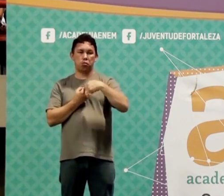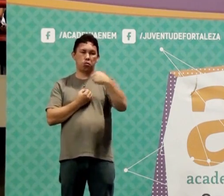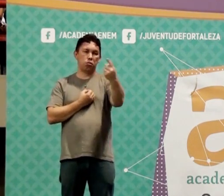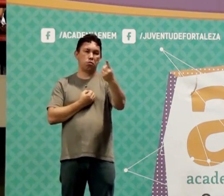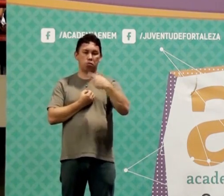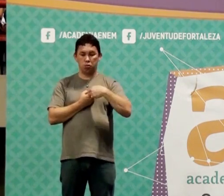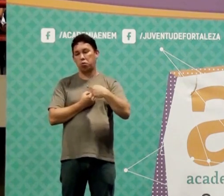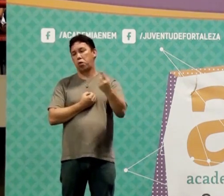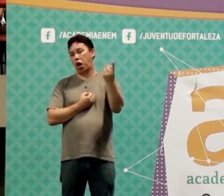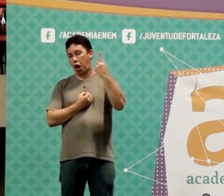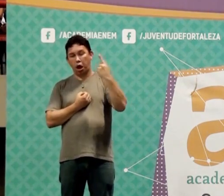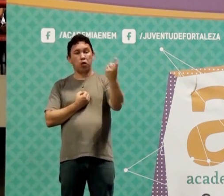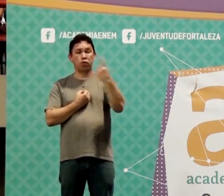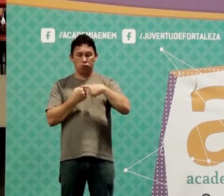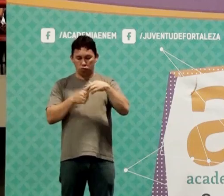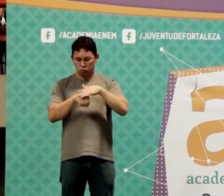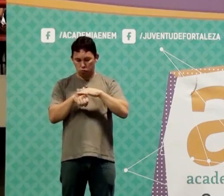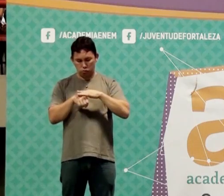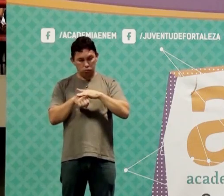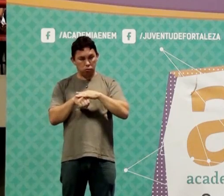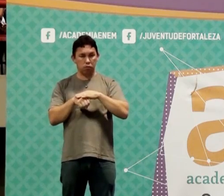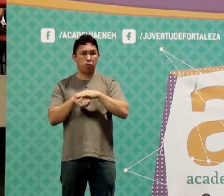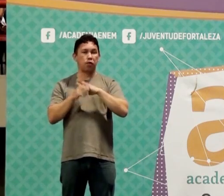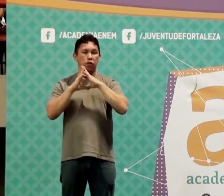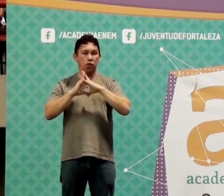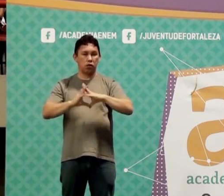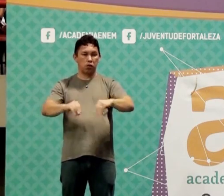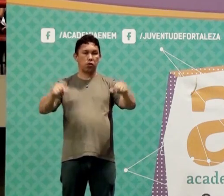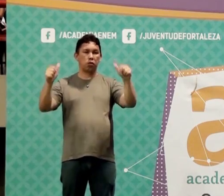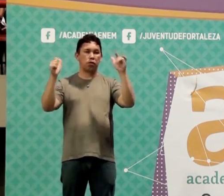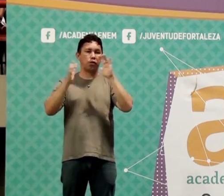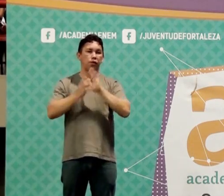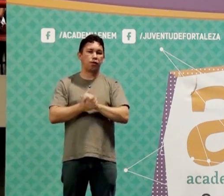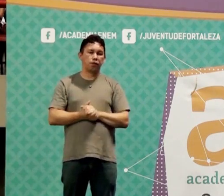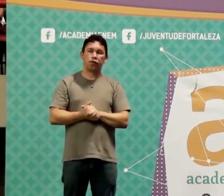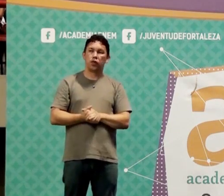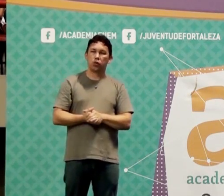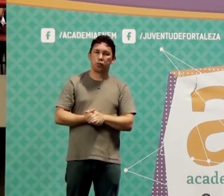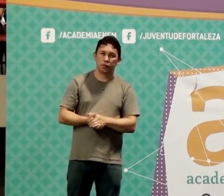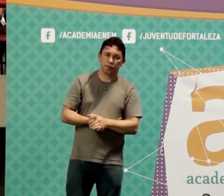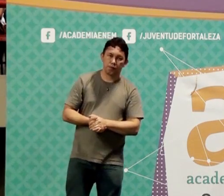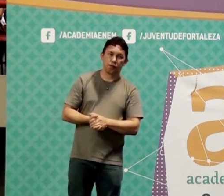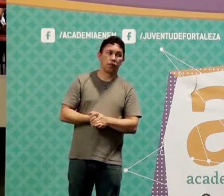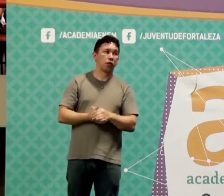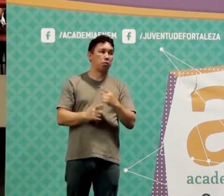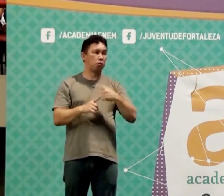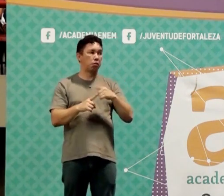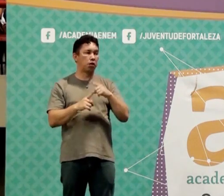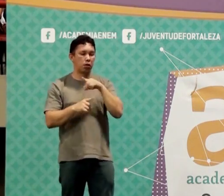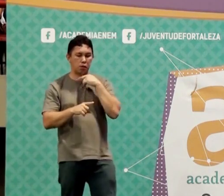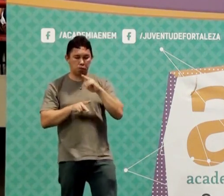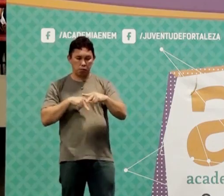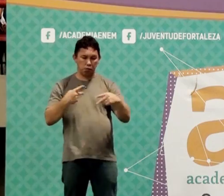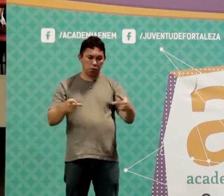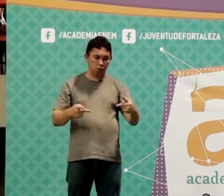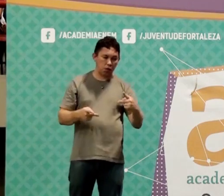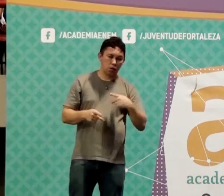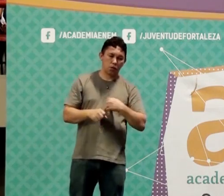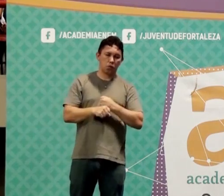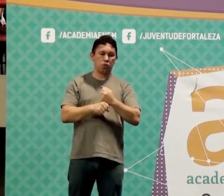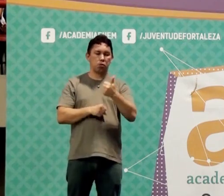produtos de vários locais dentro da cidade. Professor, das cruzadas, a consequência foi só